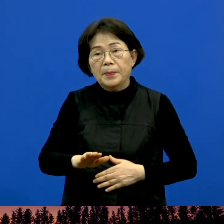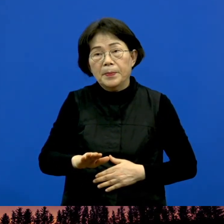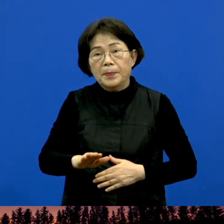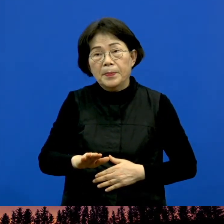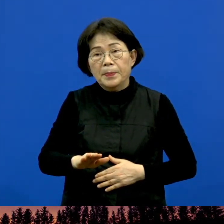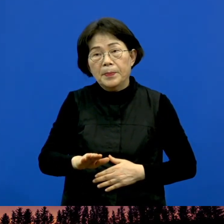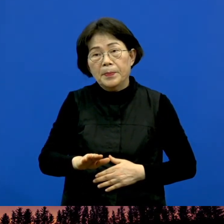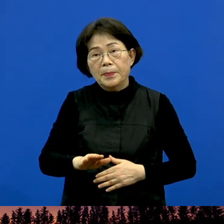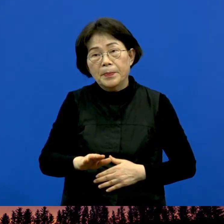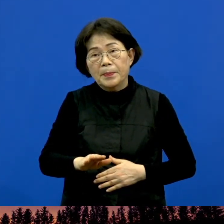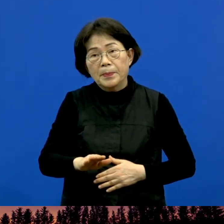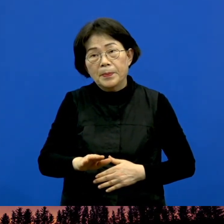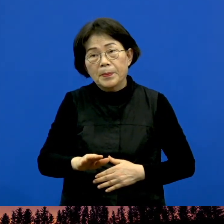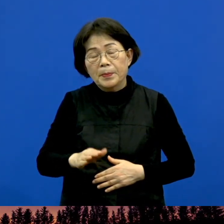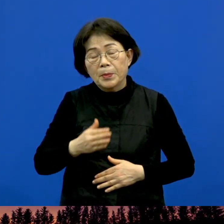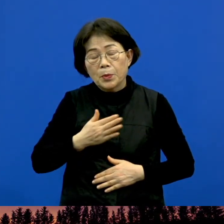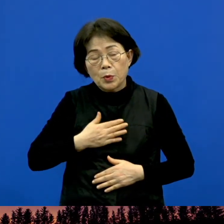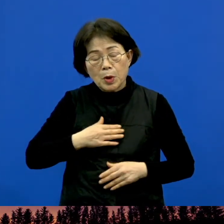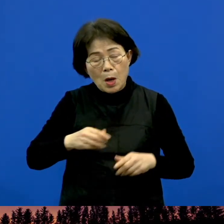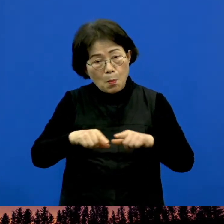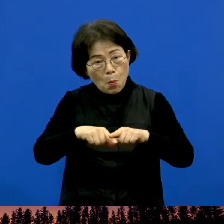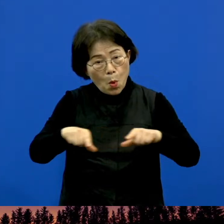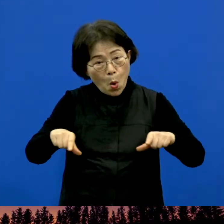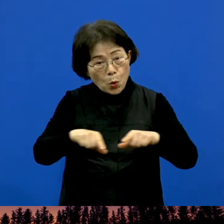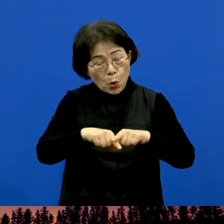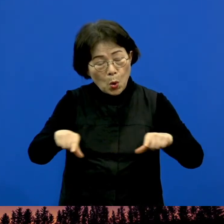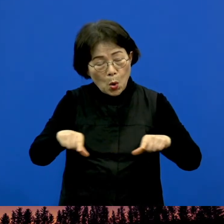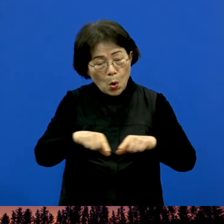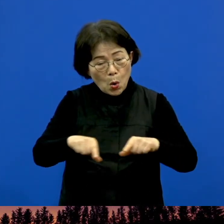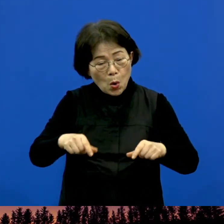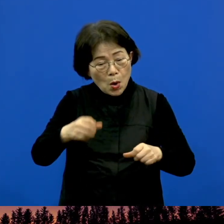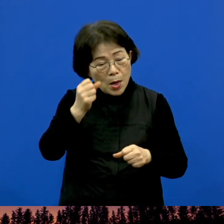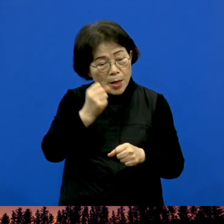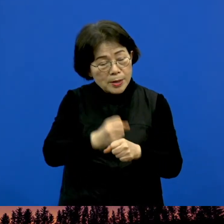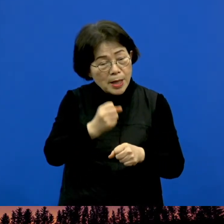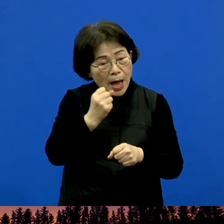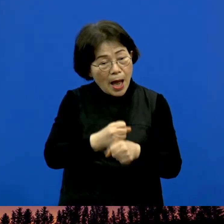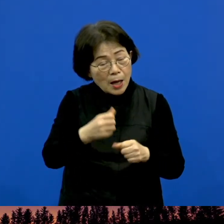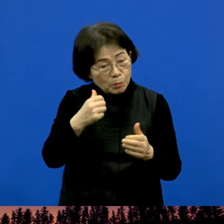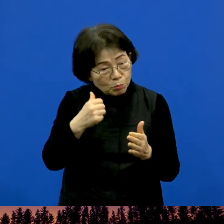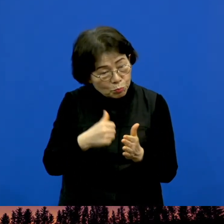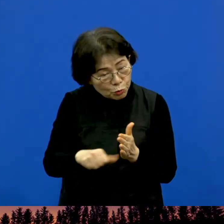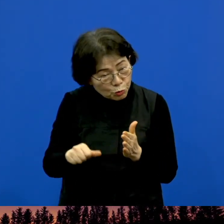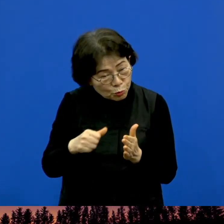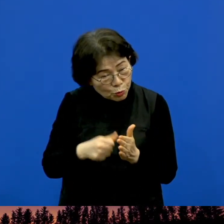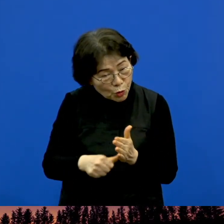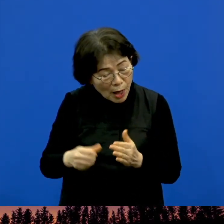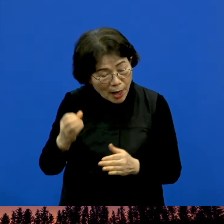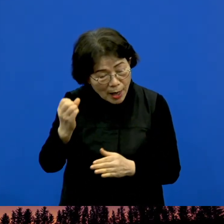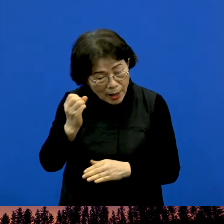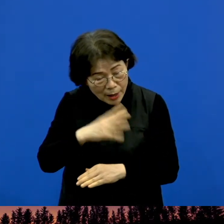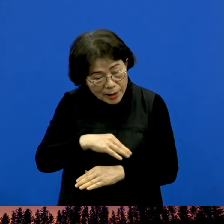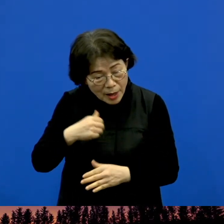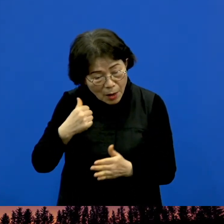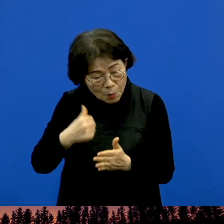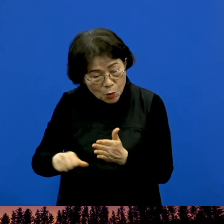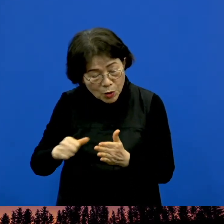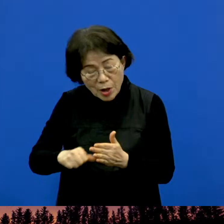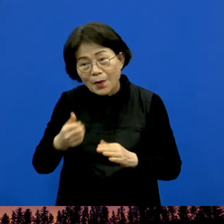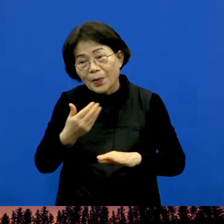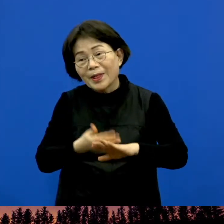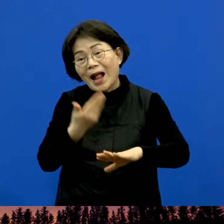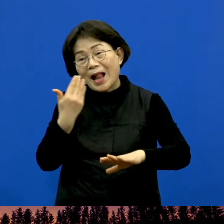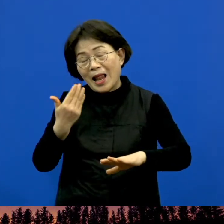여러분 우리가 보통 시중에도 이 작품과 상품은 다른 거예요. 작품과 상품이 달라요.